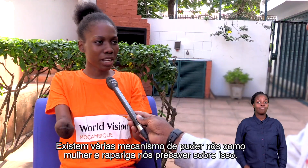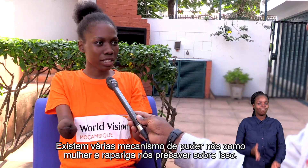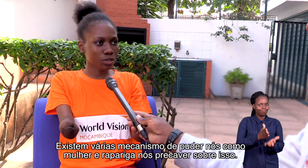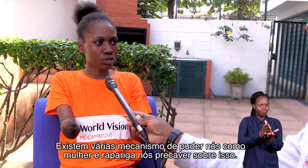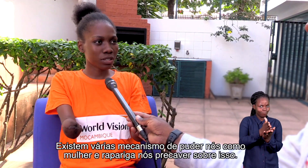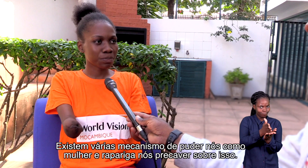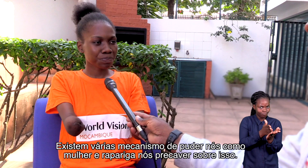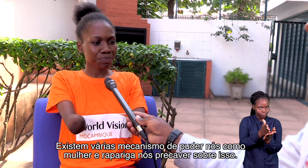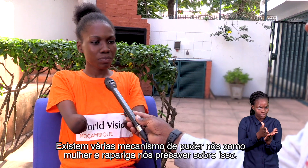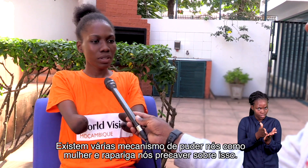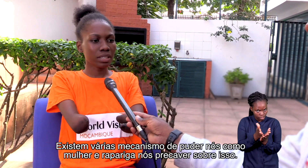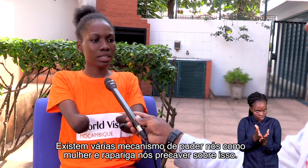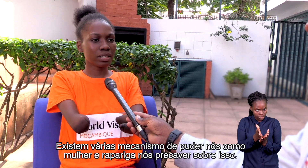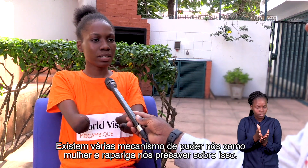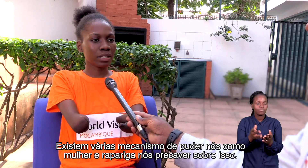vários mecanismos de